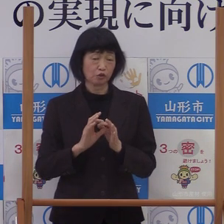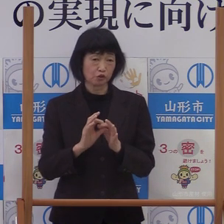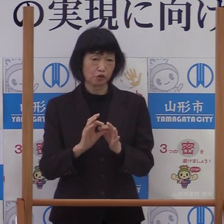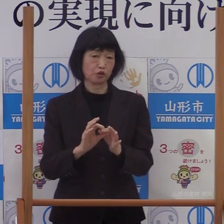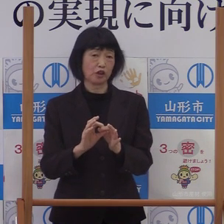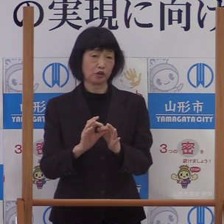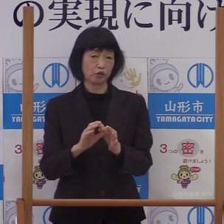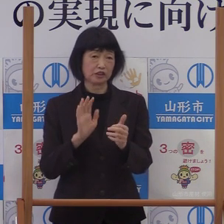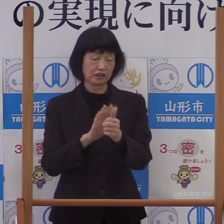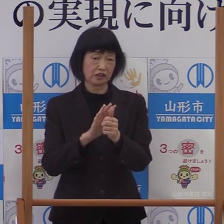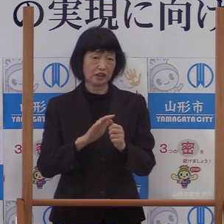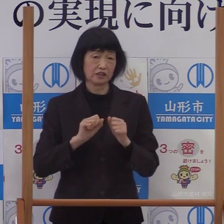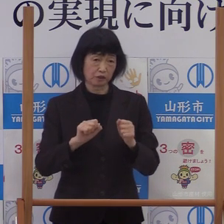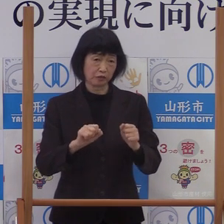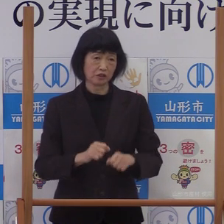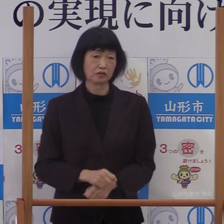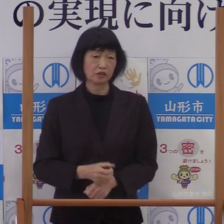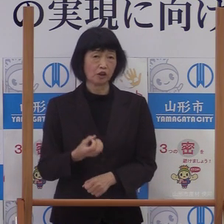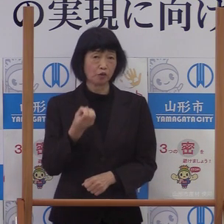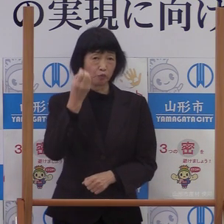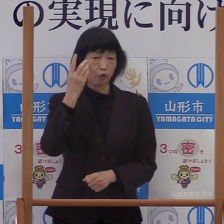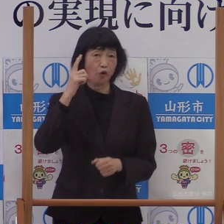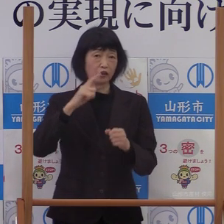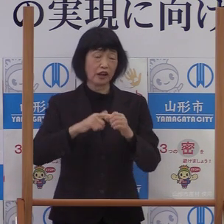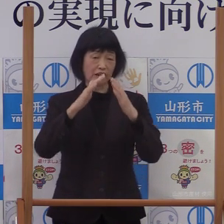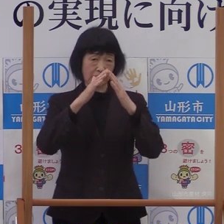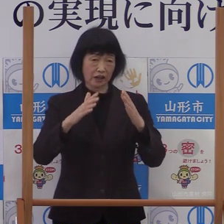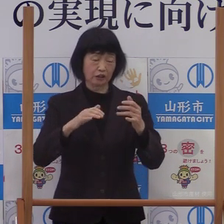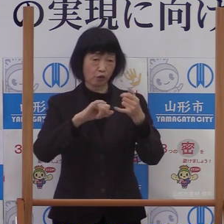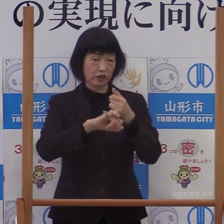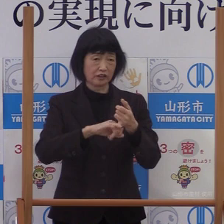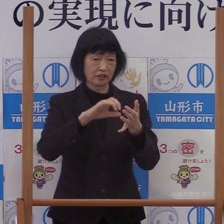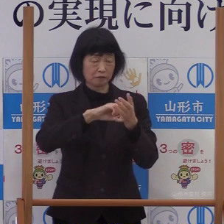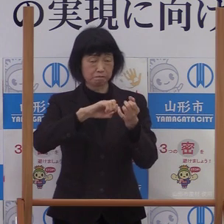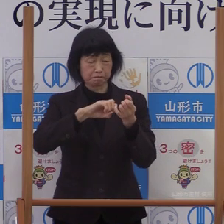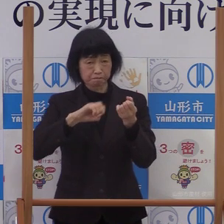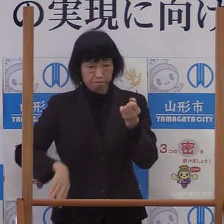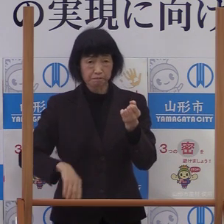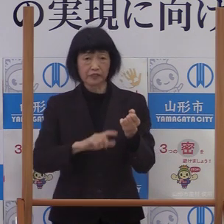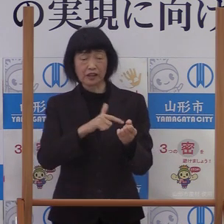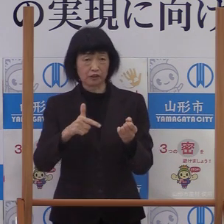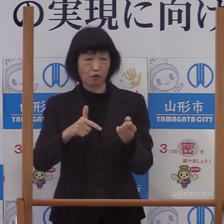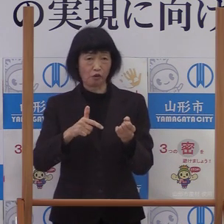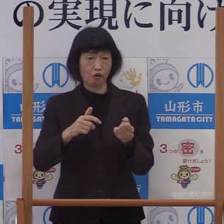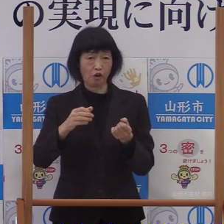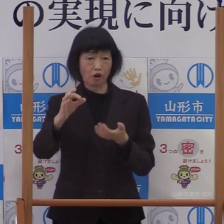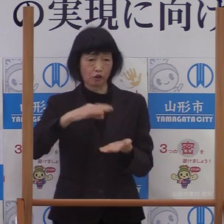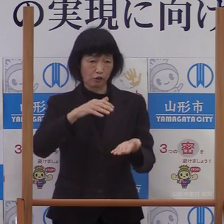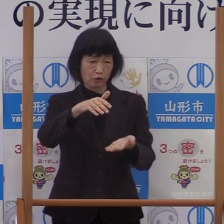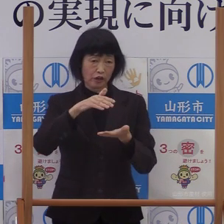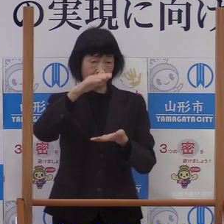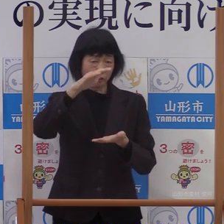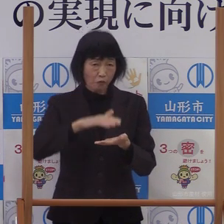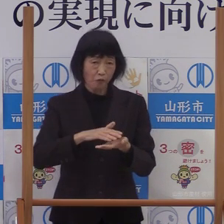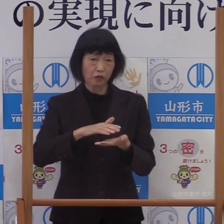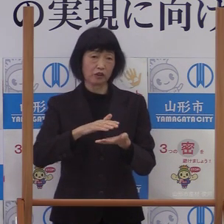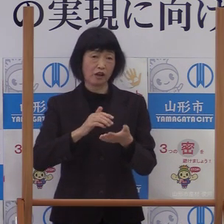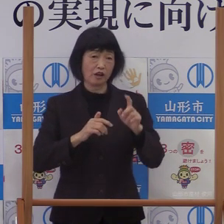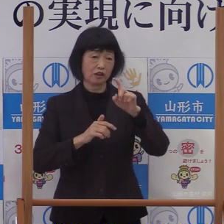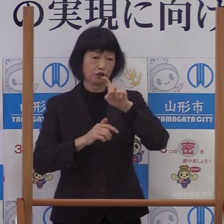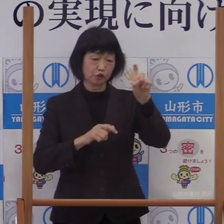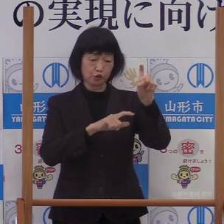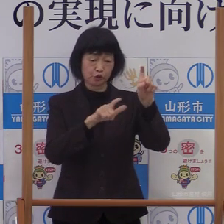います。忘年会のキャンセル等により売上が大きく落ち込むなど、10月から12月まで